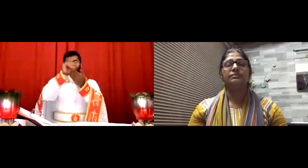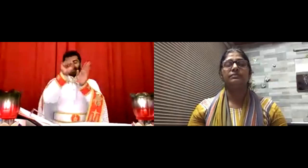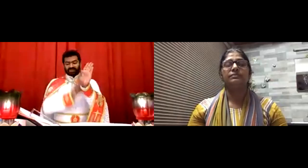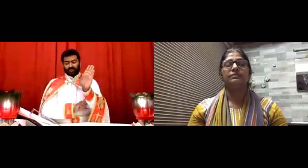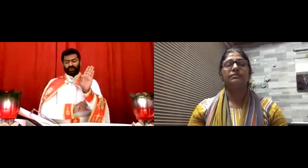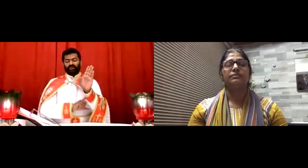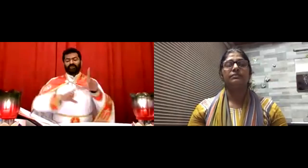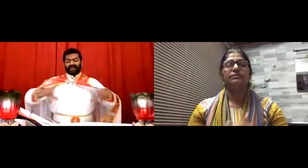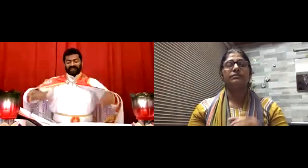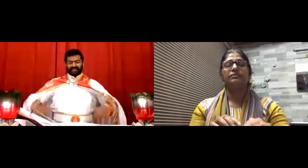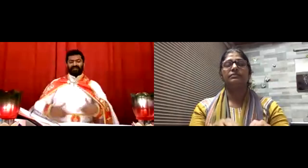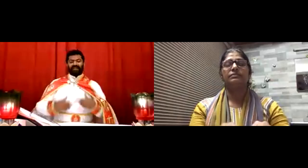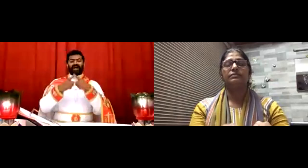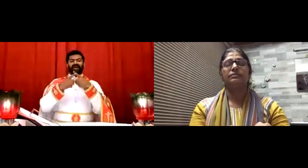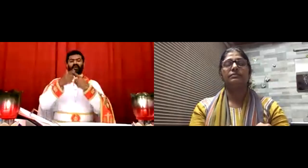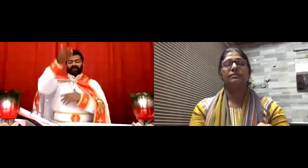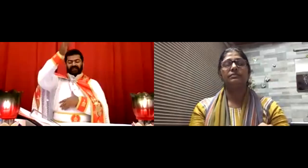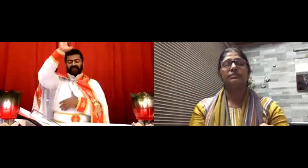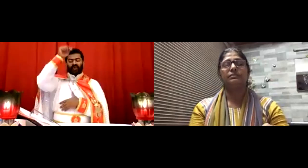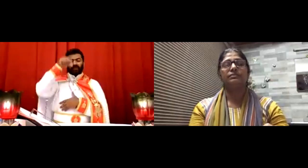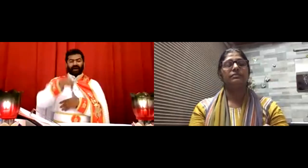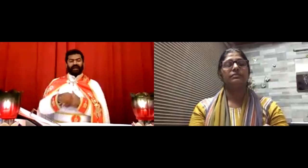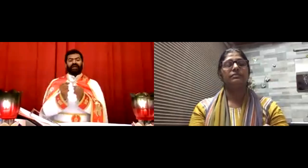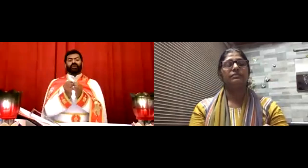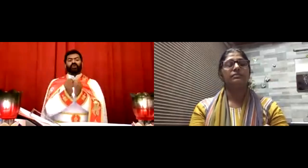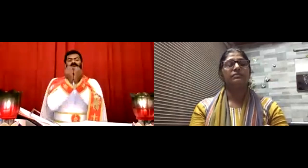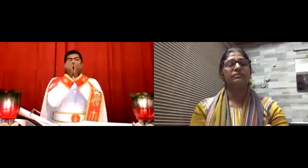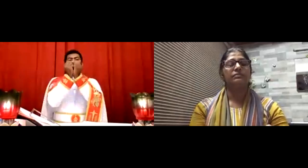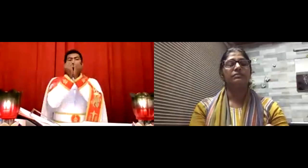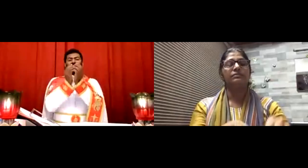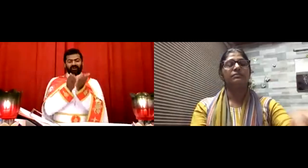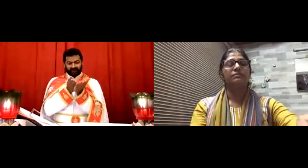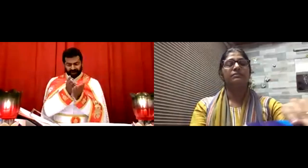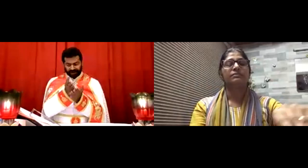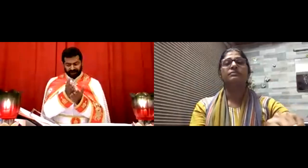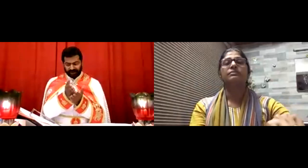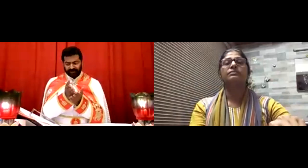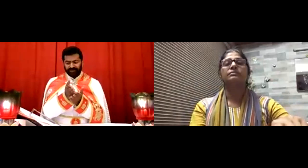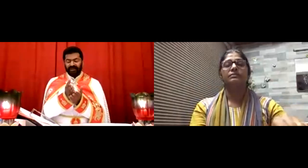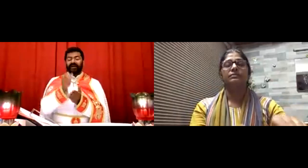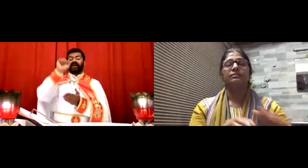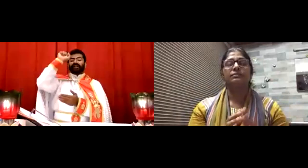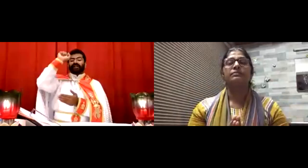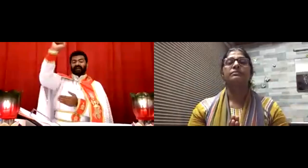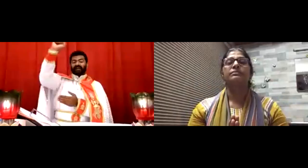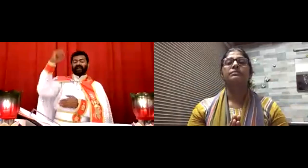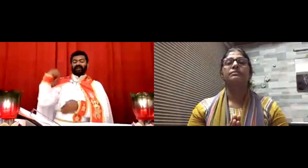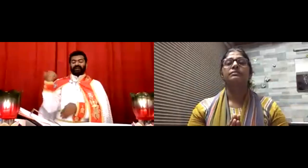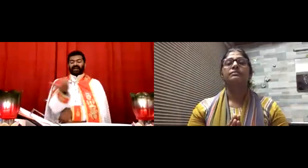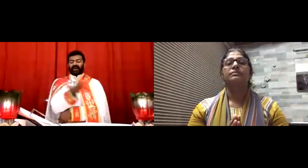സ്തുതർഹവും പരിശുദ്ധവും ജീവദായകവും ദൈവികവുമായി കുർബാന വഴി